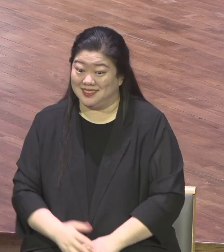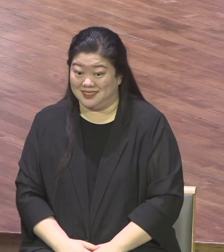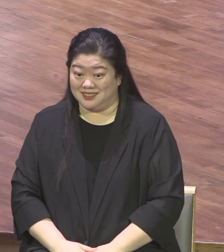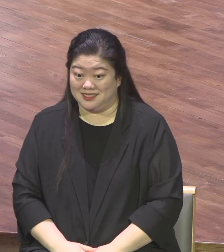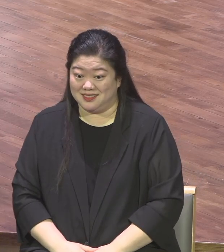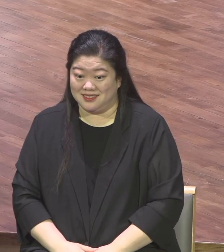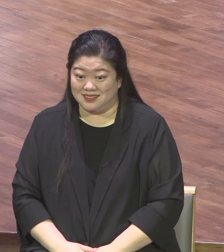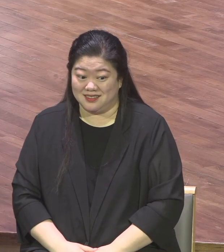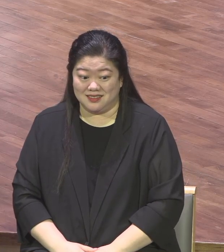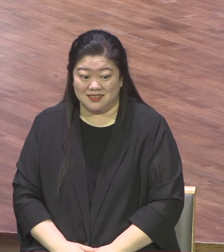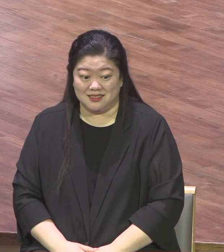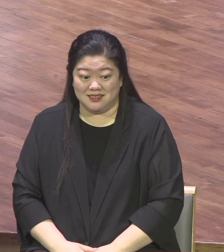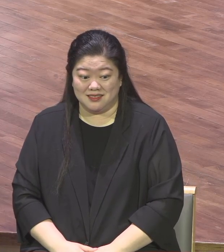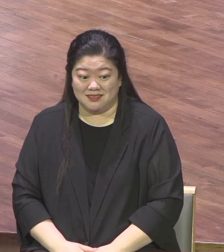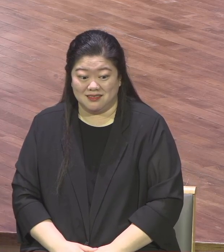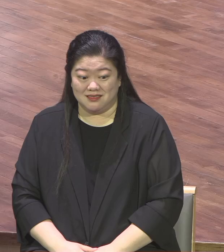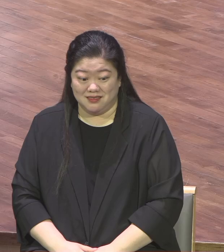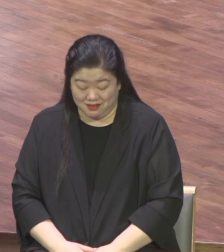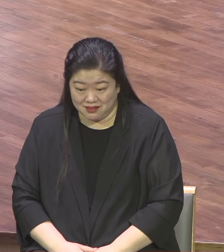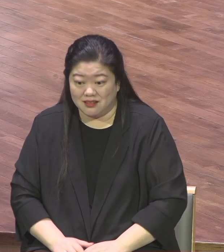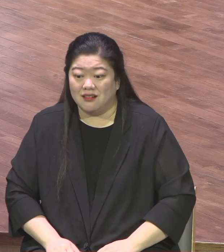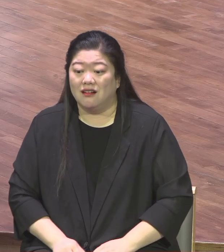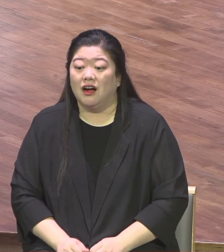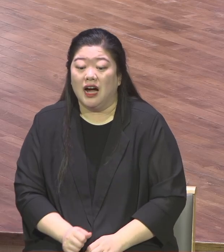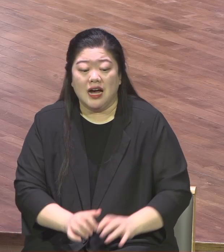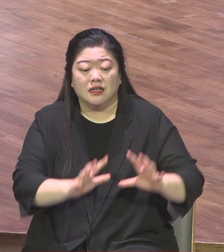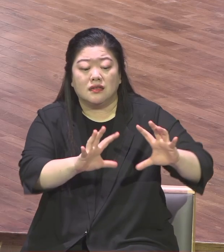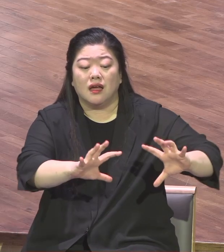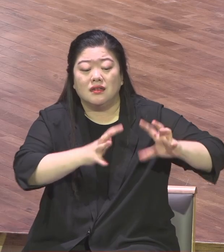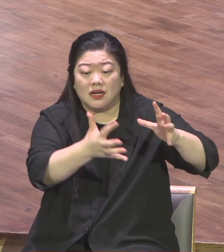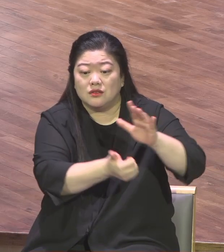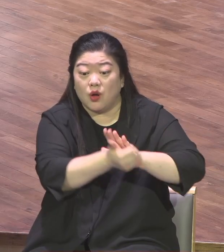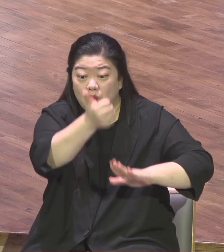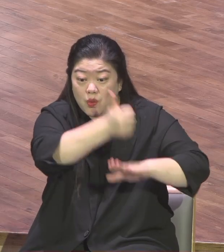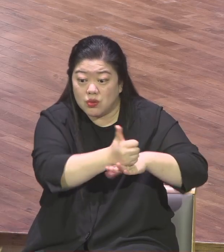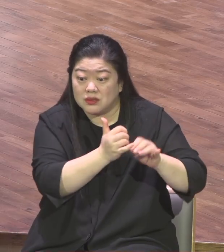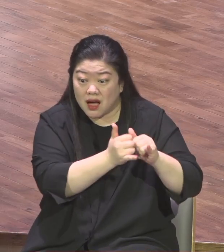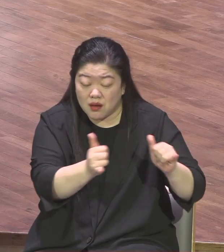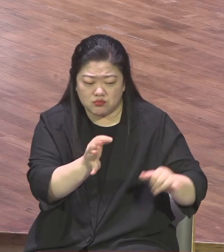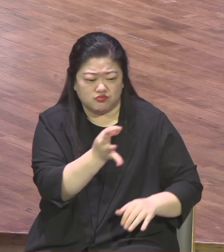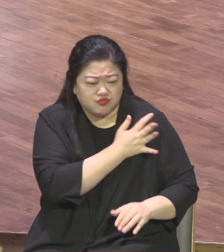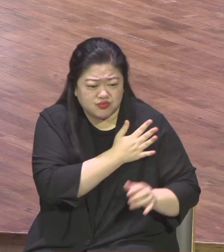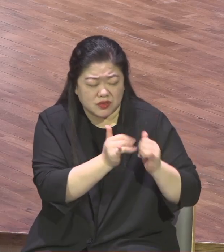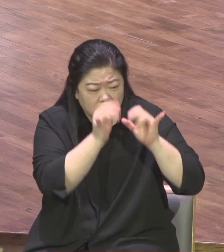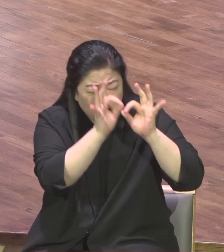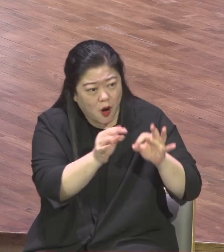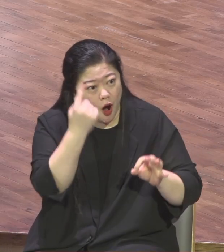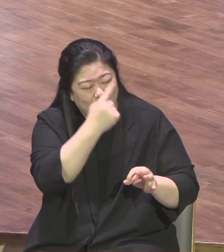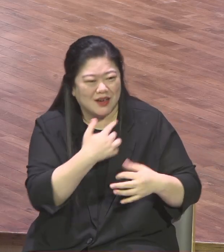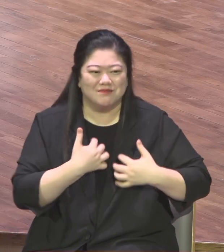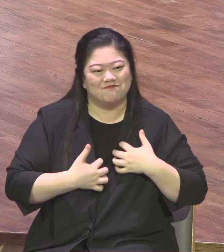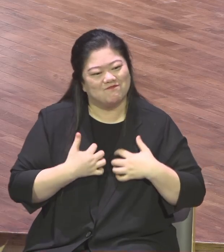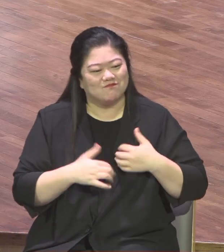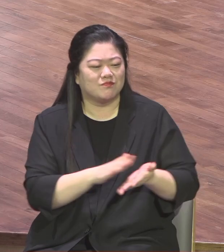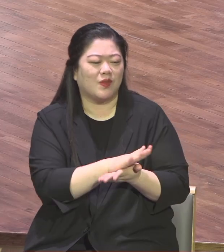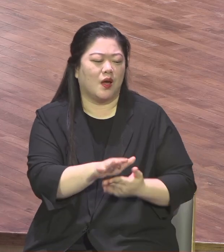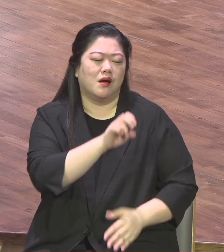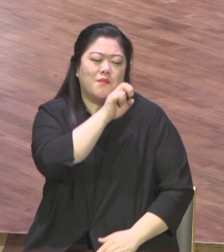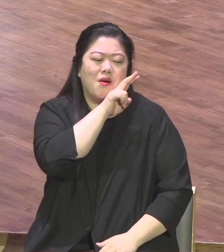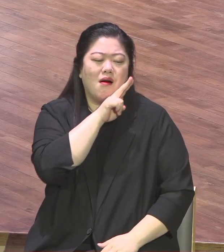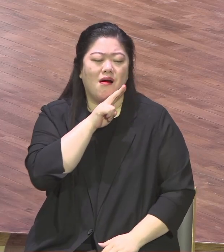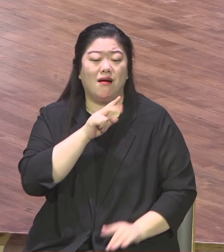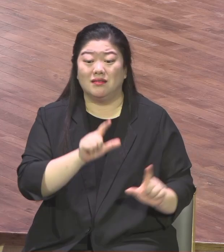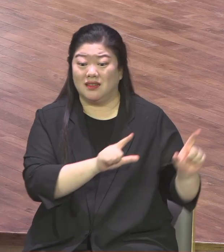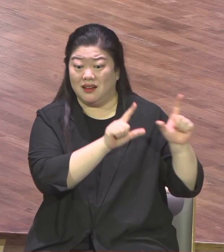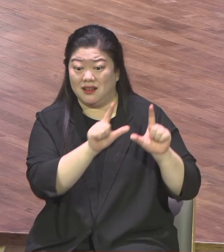더더구나 여러분 세상 사람들도 성공 사람들 즐겁고 그렇게 즐기면서 사는데 아니